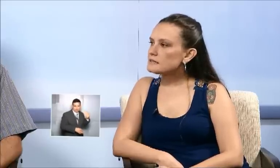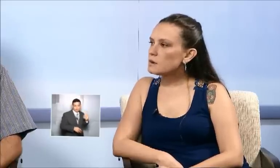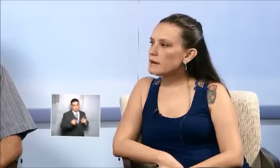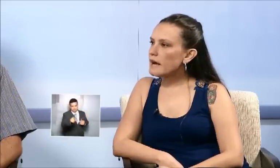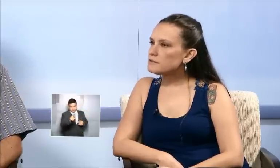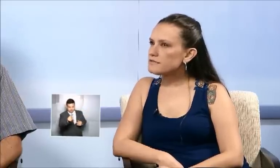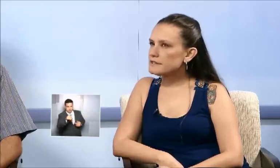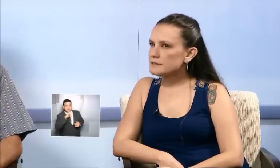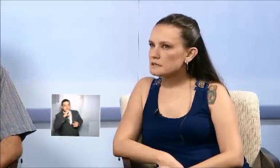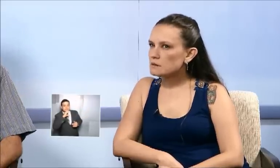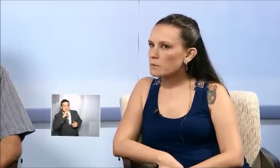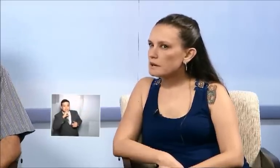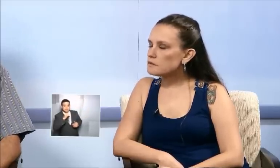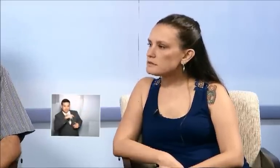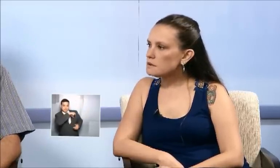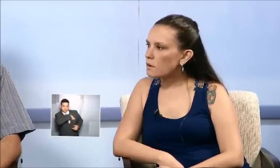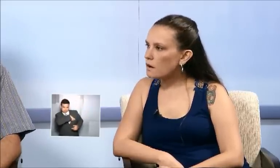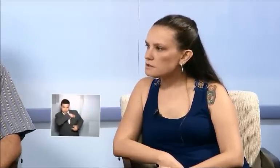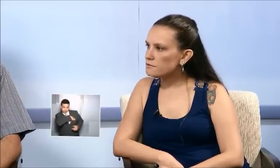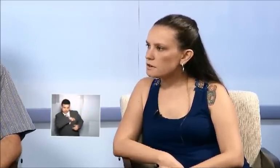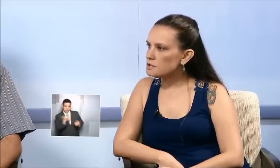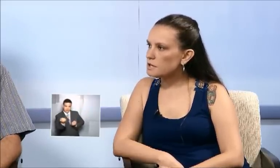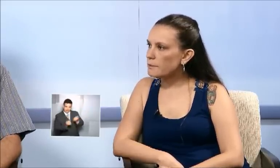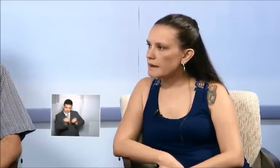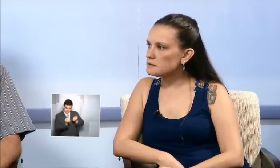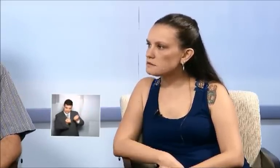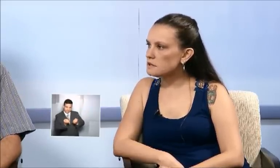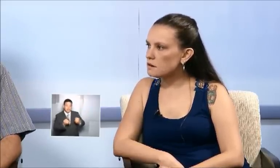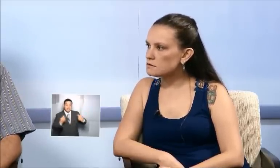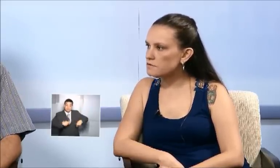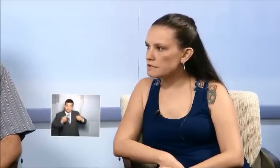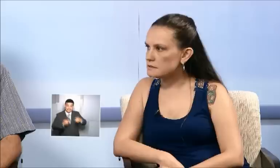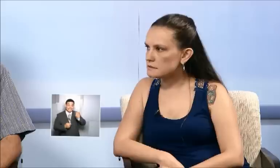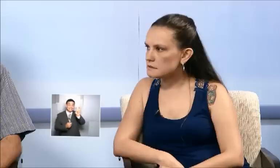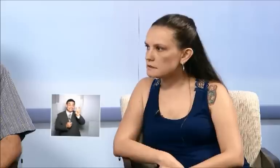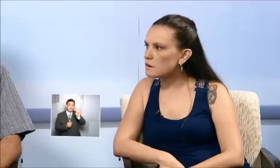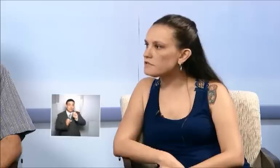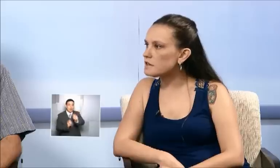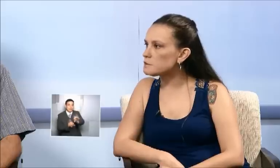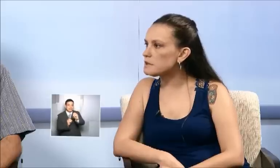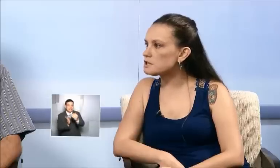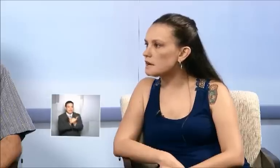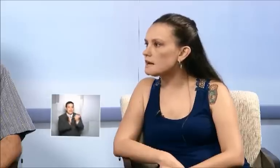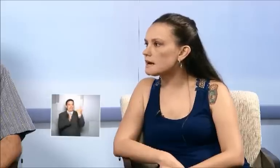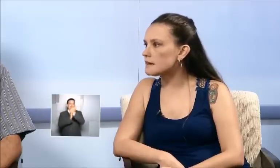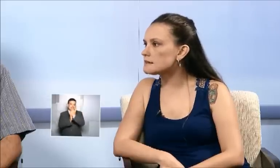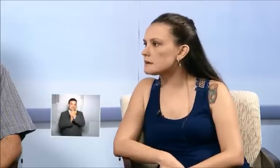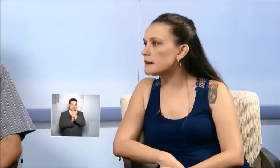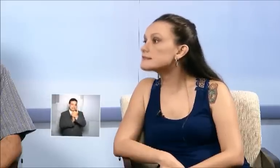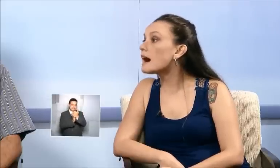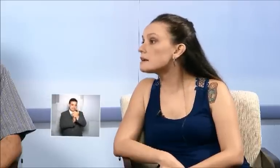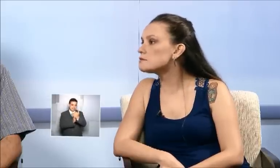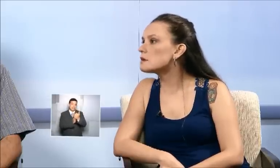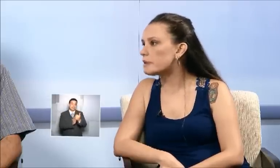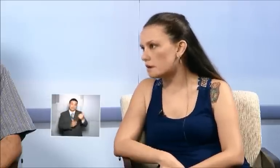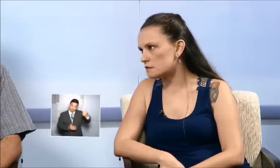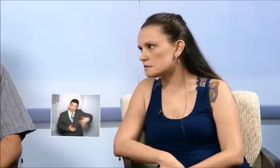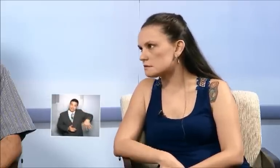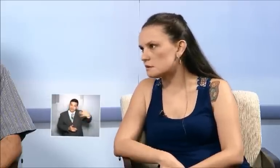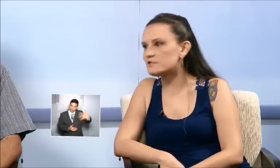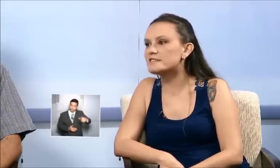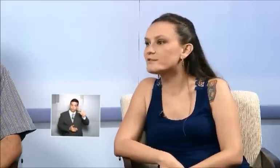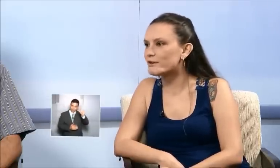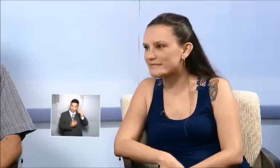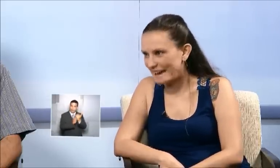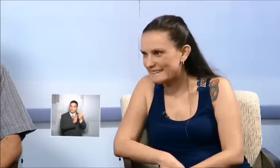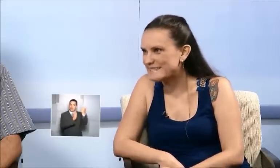carta, eles são obrigados a fazer, se eu não me engano, 5 aulas de volante a mais do que nós ouvintes. Então, na verdade, para eles tirarem carta, sai mais caro do que para nós,